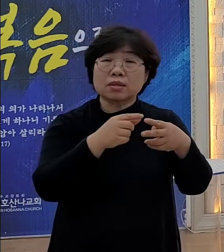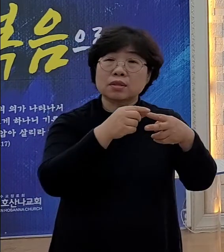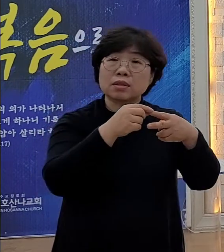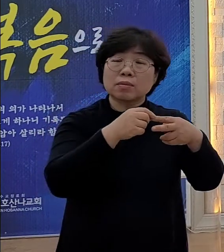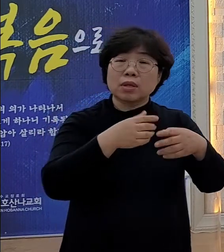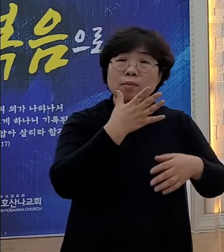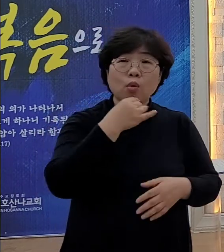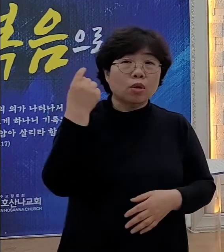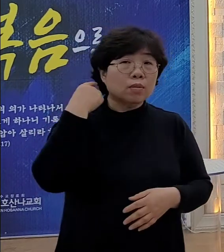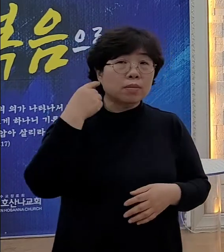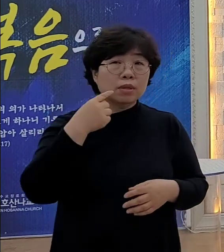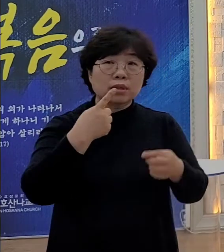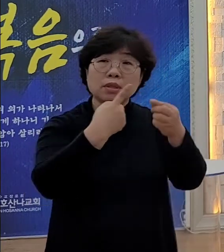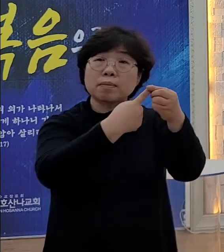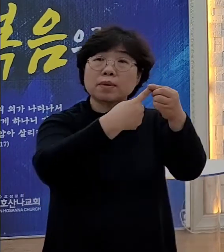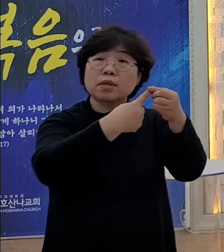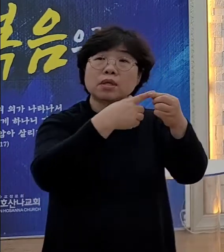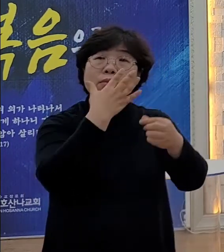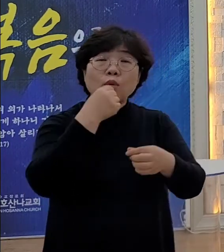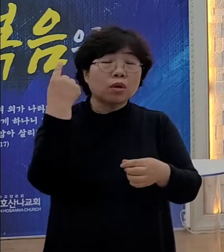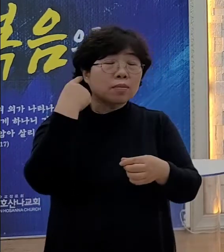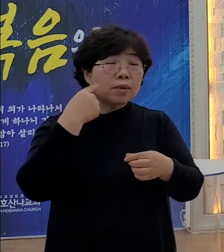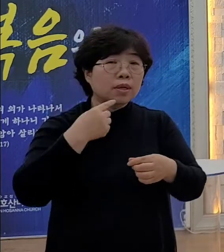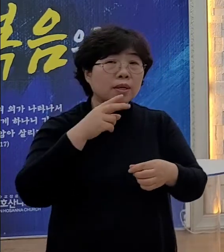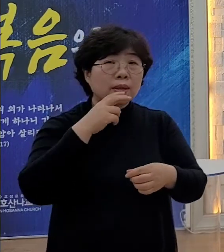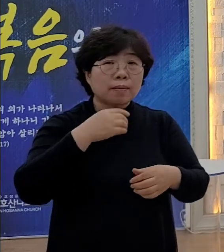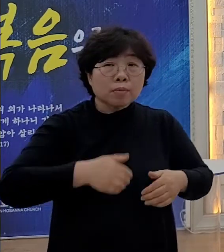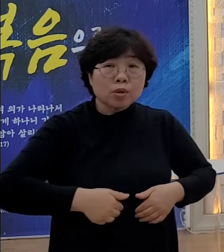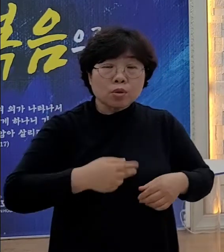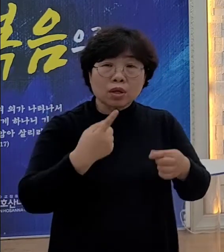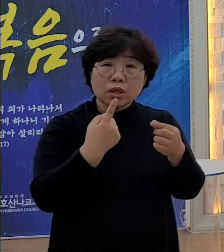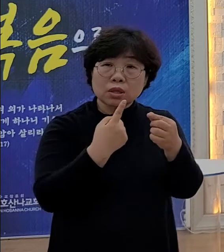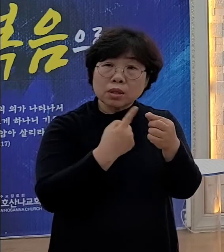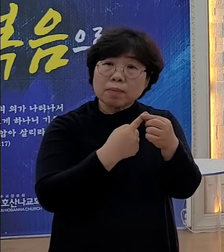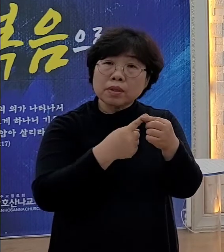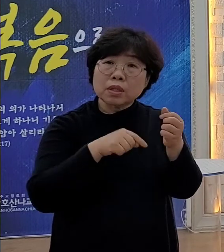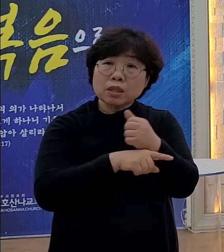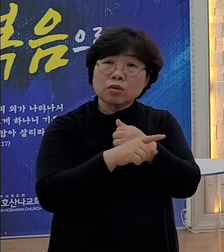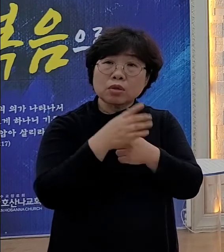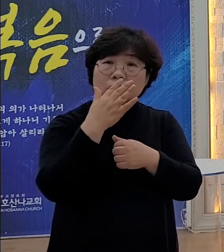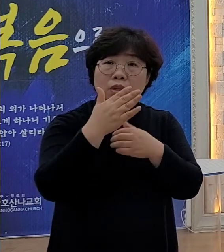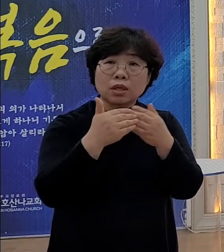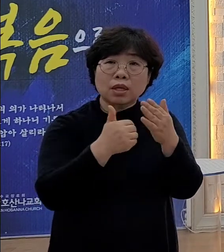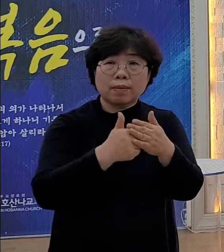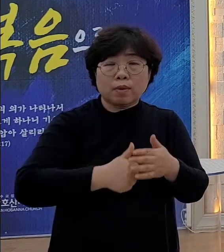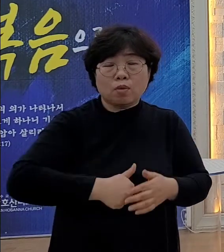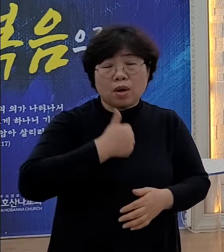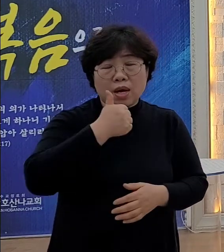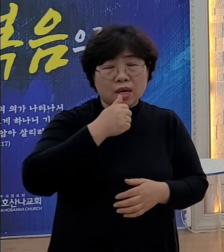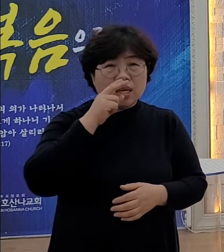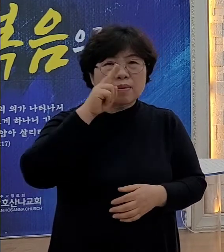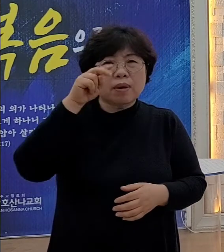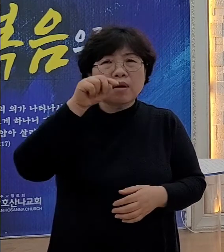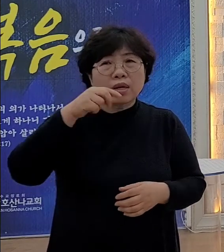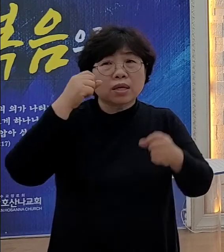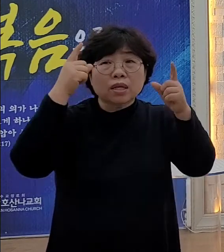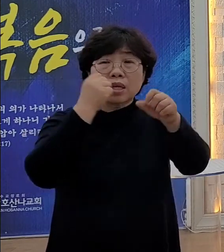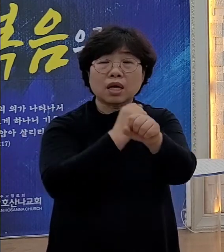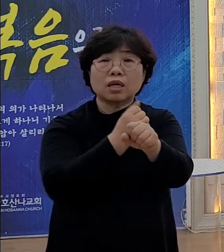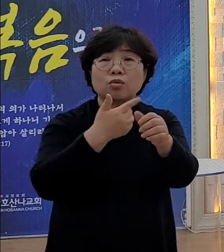뭐라고 말씀드렸냐면은 하나님의 진노의 심각성을 깨닫게 한다고 그랬죠. 두 번째는 뭐냐면요, 이